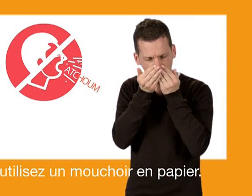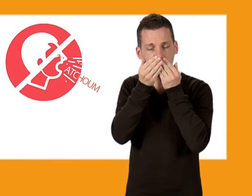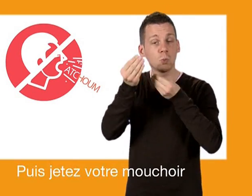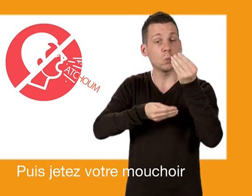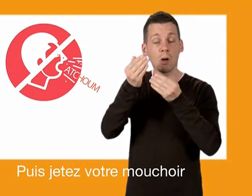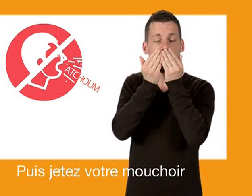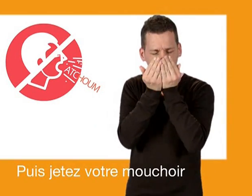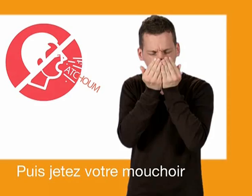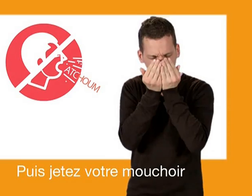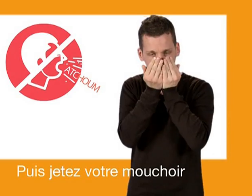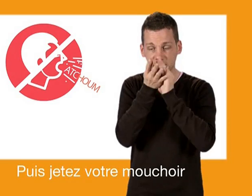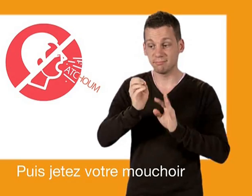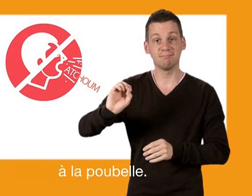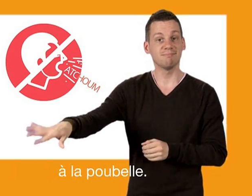Puis jetez votre mouchoir à la poubelle.